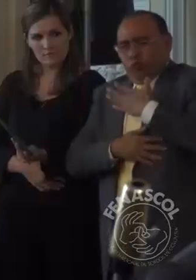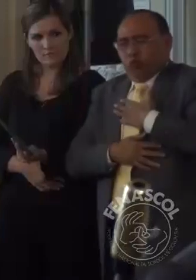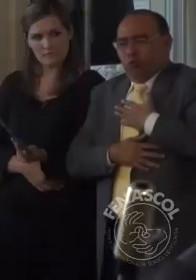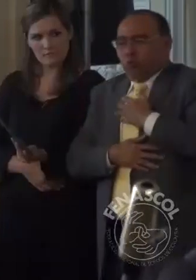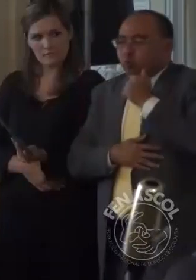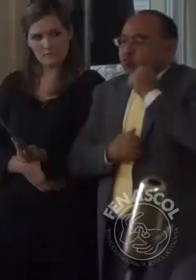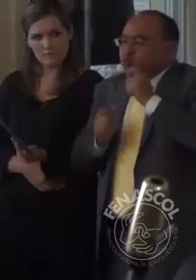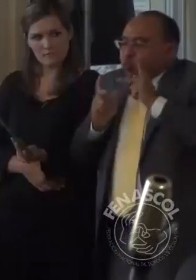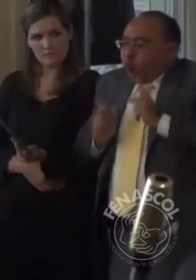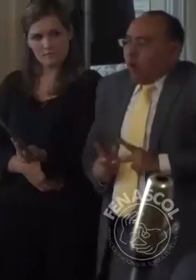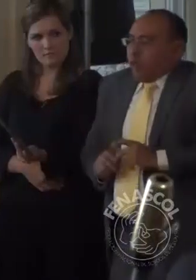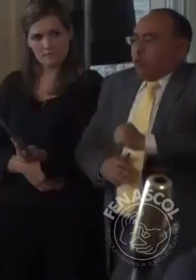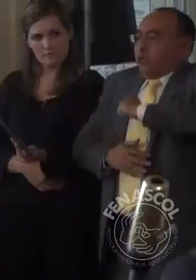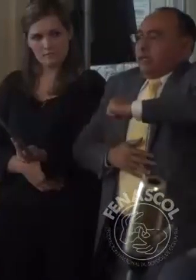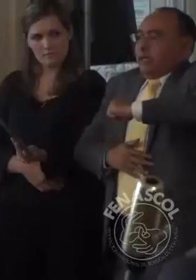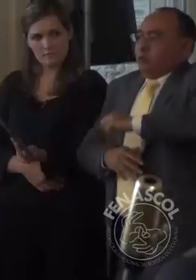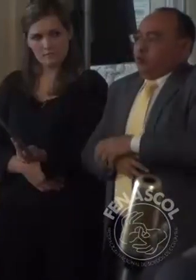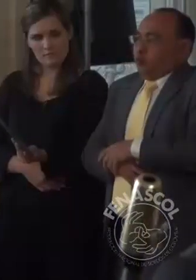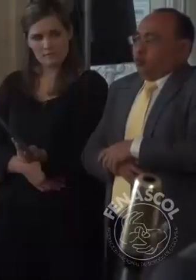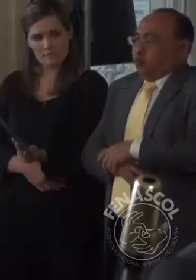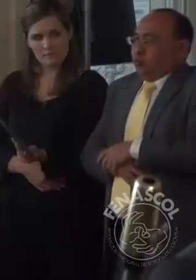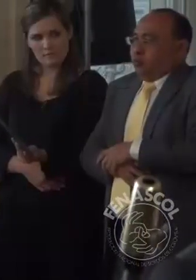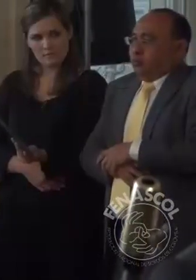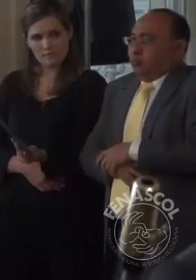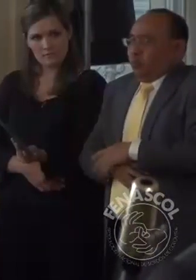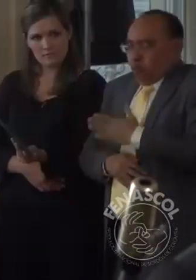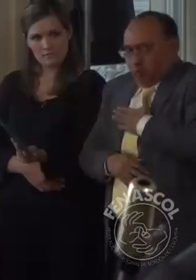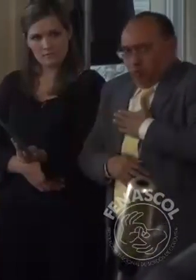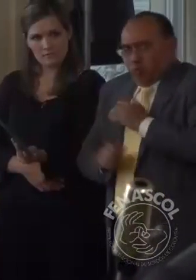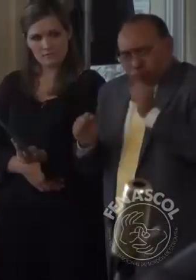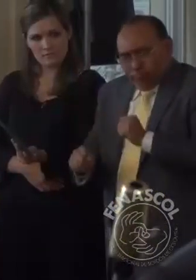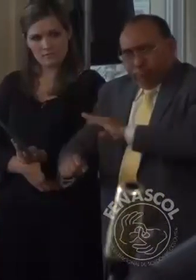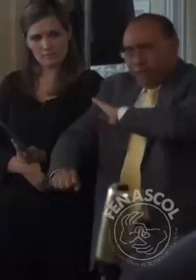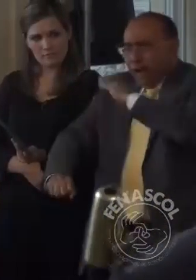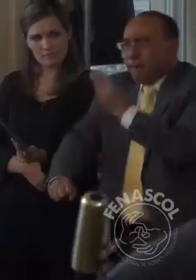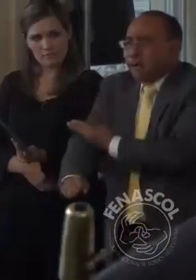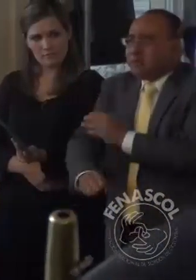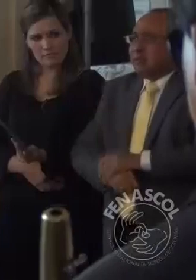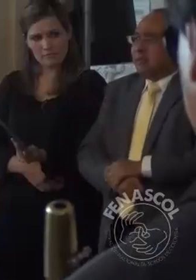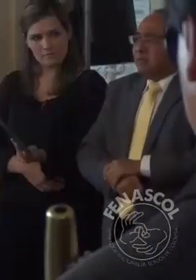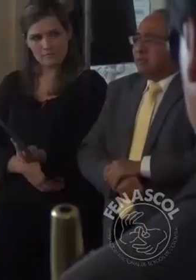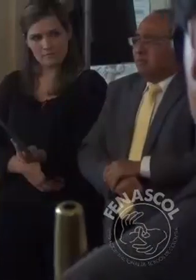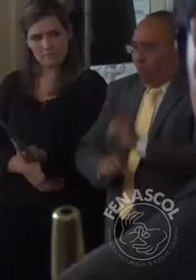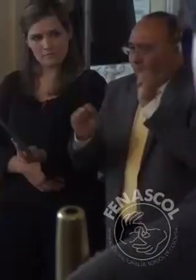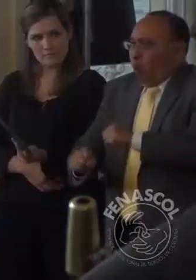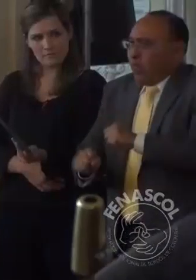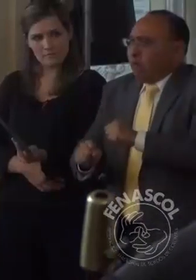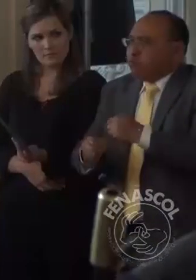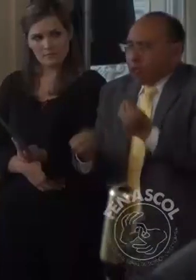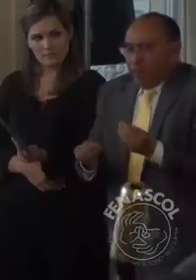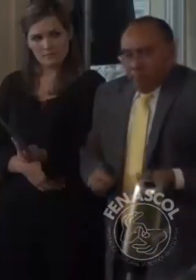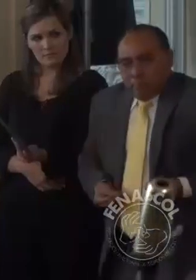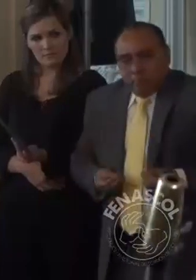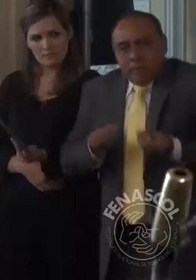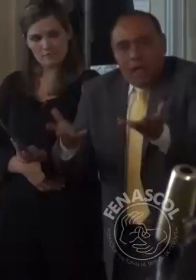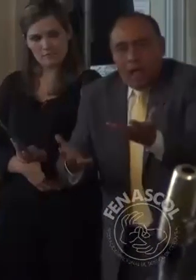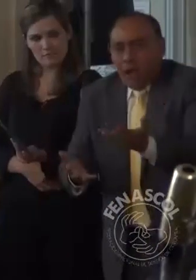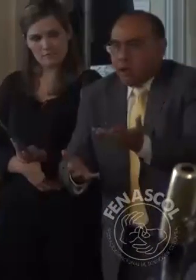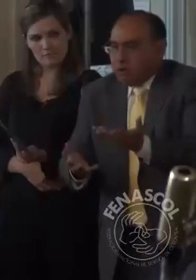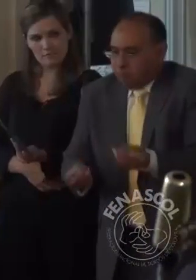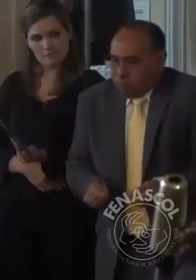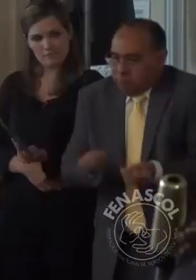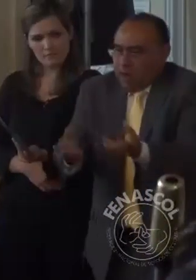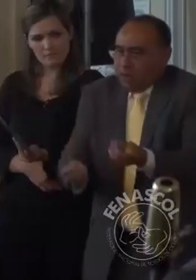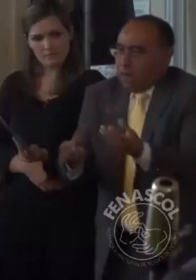Para nosotros es importante que nos vean como ciudadanos sujetos de derecho. Tenemos capacidades,